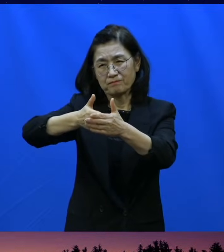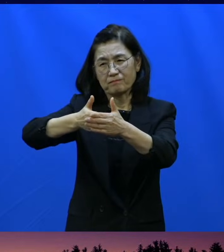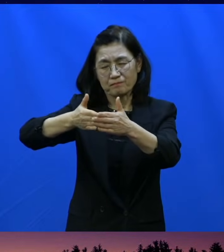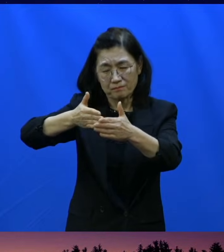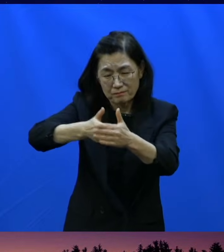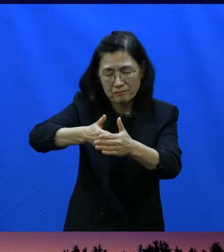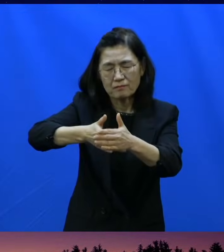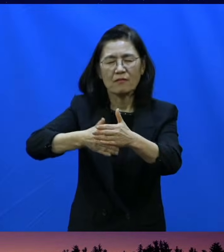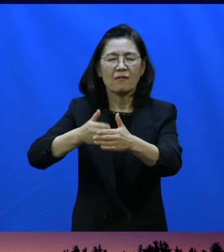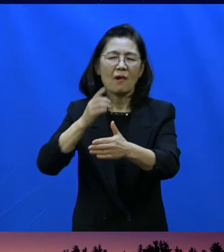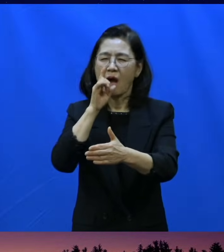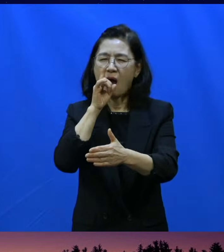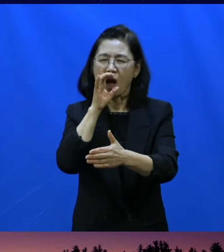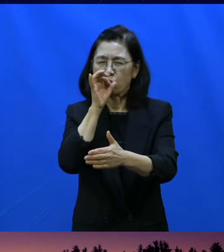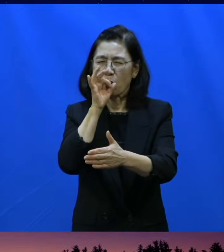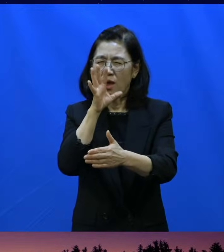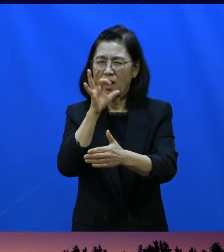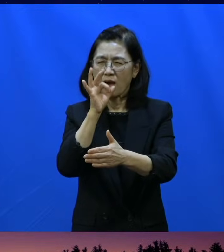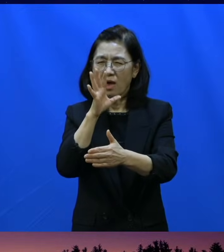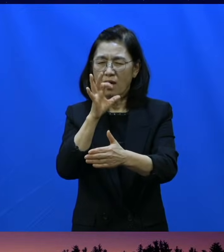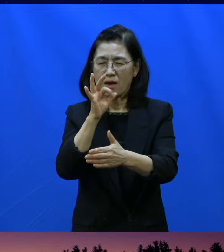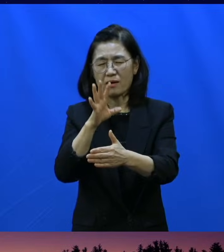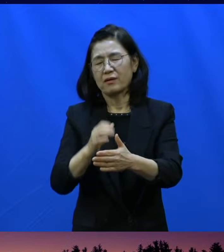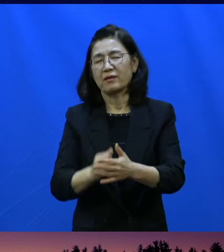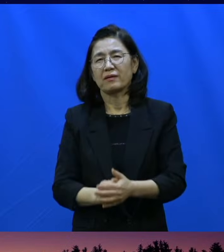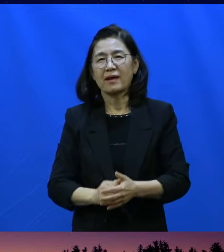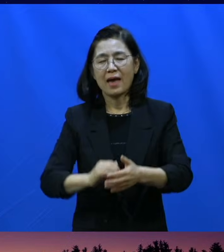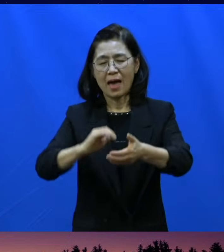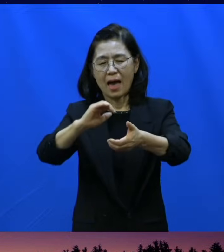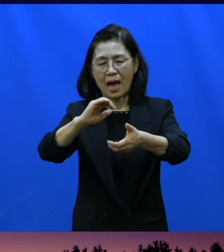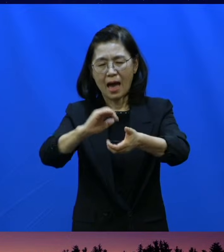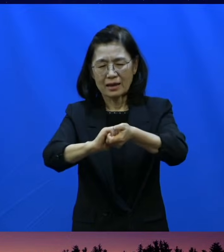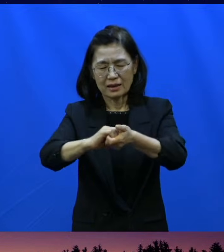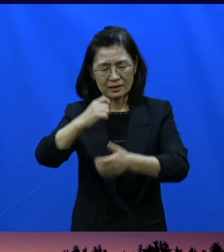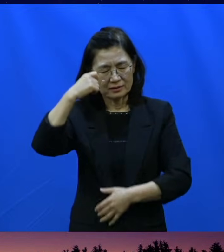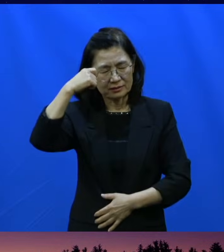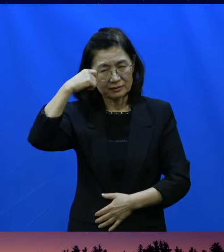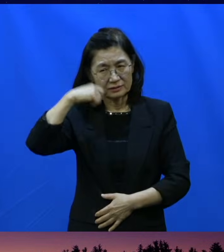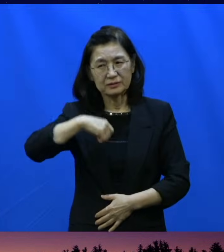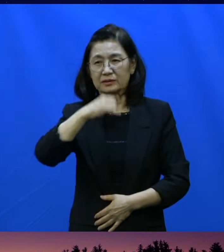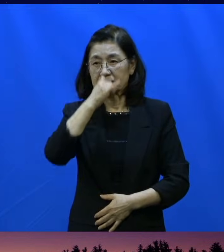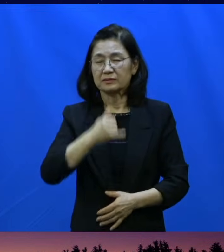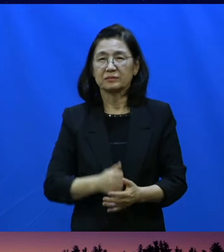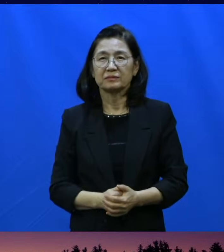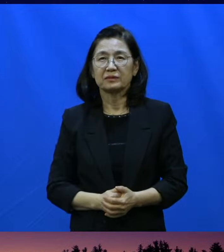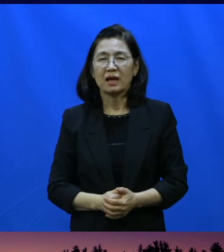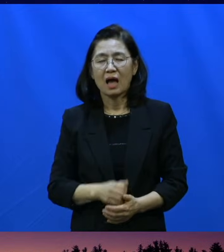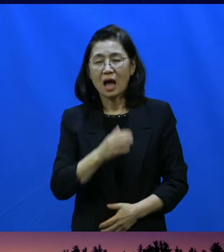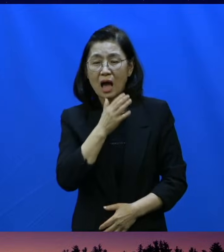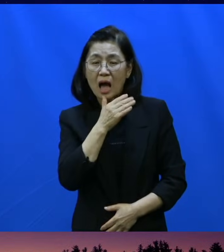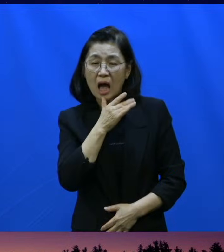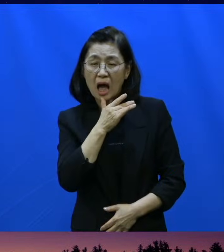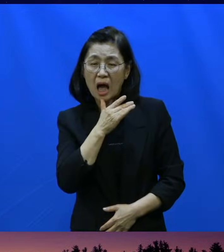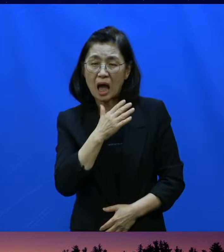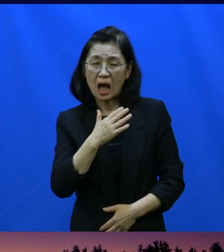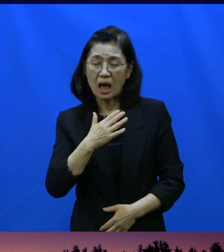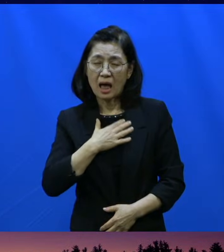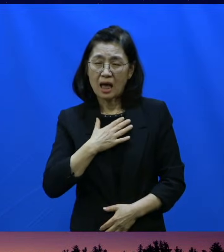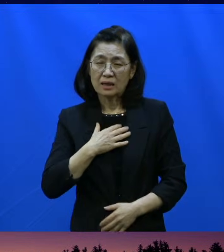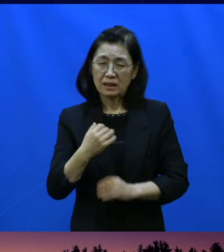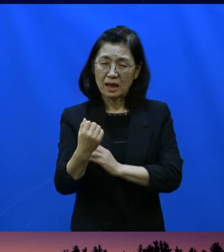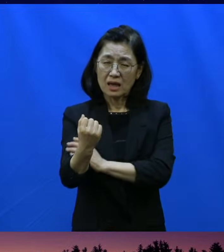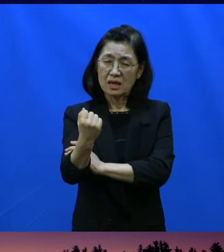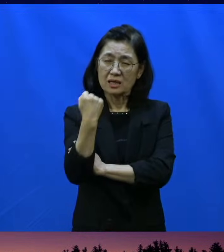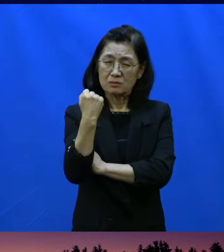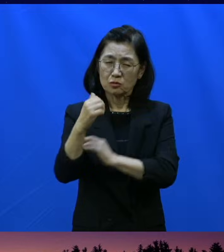게 아니에요. 진짜 모든 걸 다 해본 사람, 최선을 다한 다음에 아, 내가 할 것은